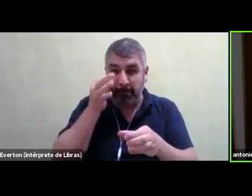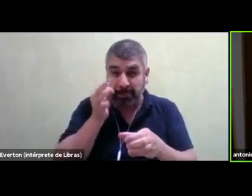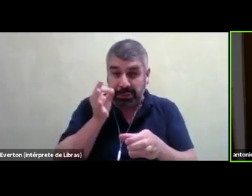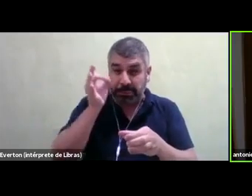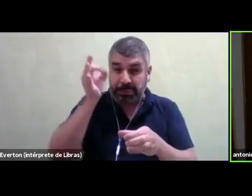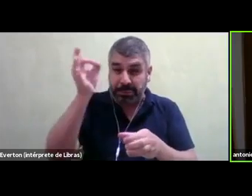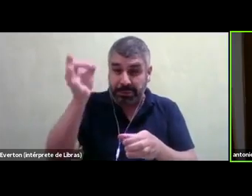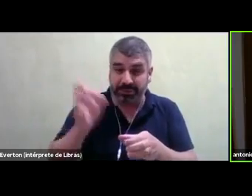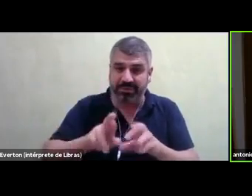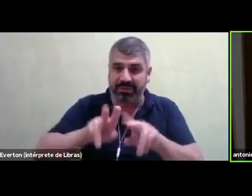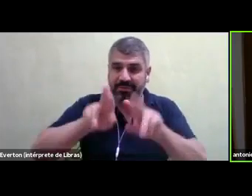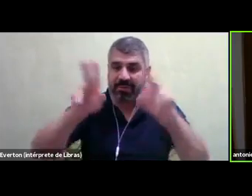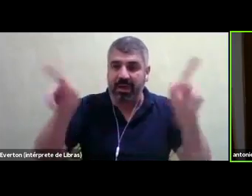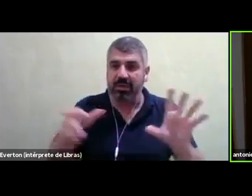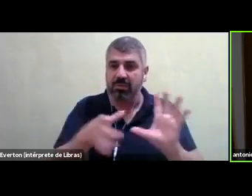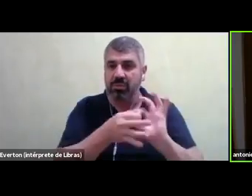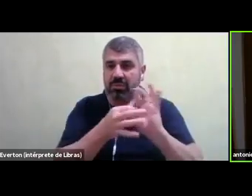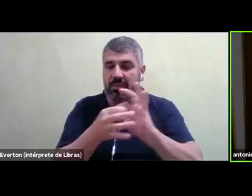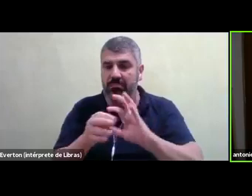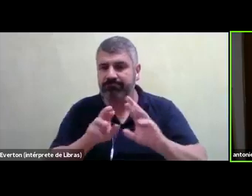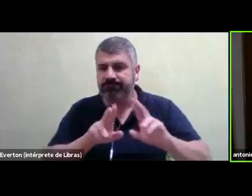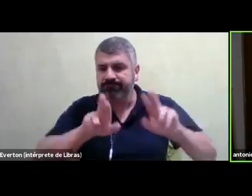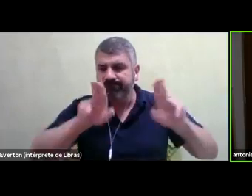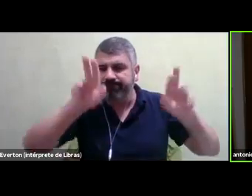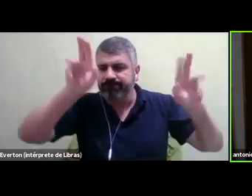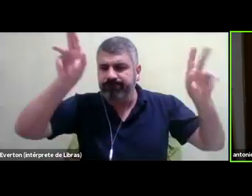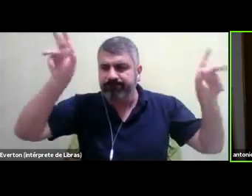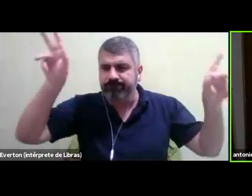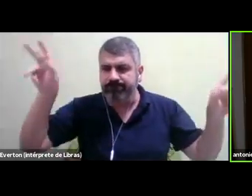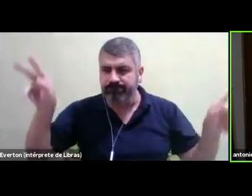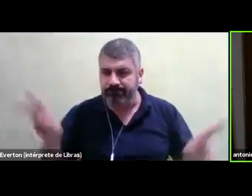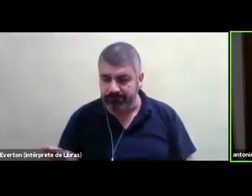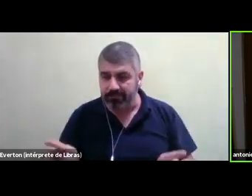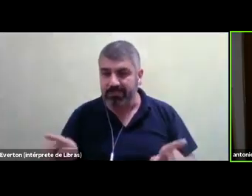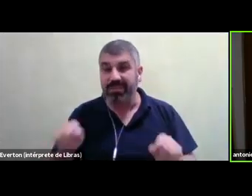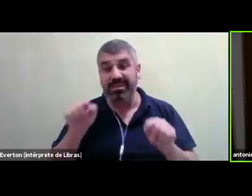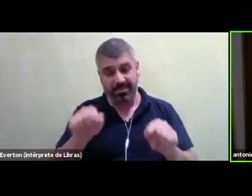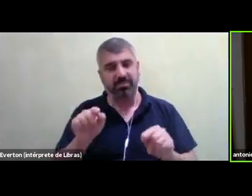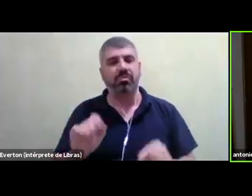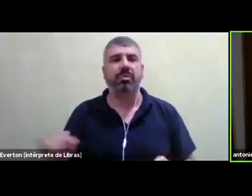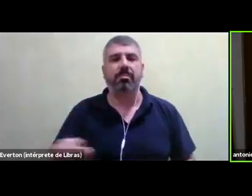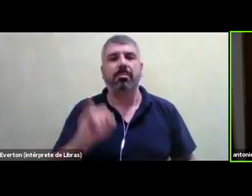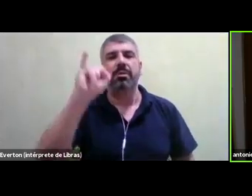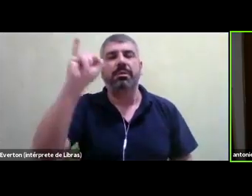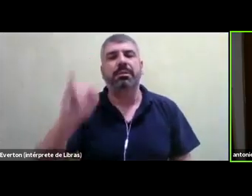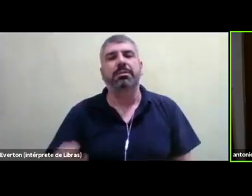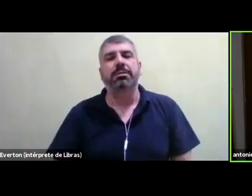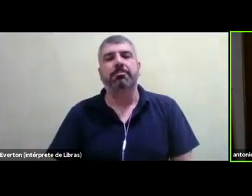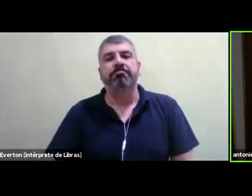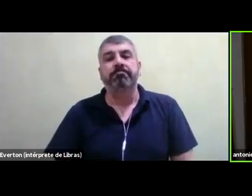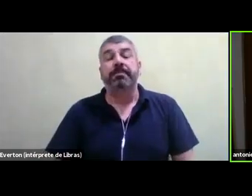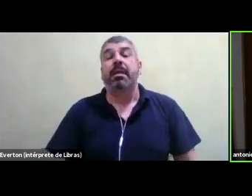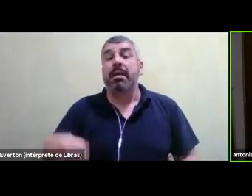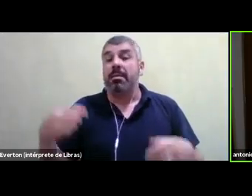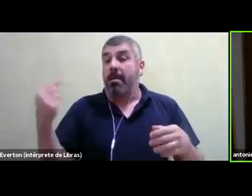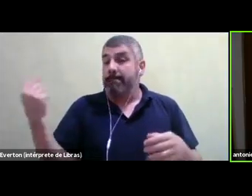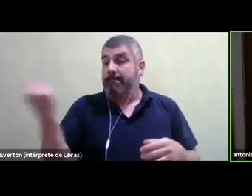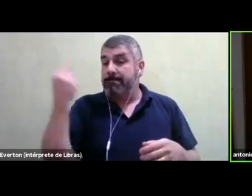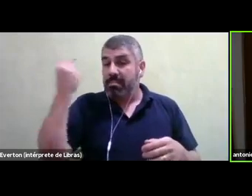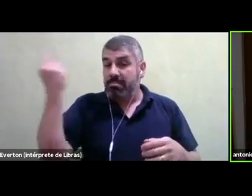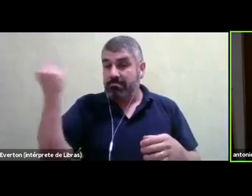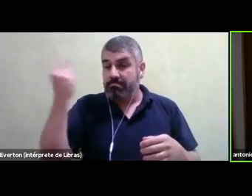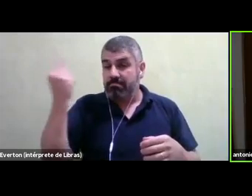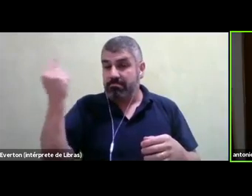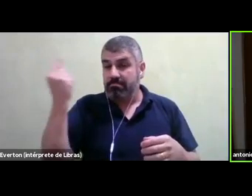vários contextos, e isso para a gente é muito caro. Então, a primeira questão que a gente